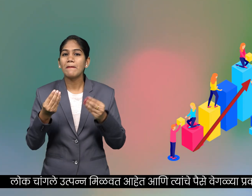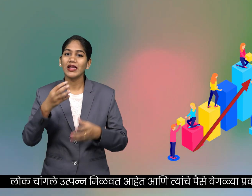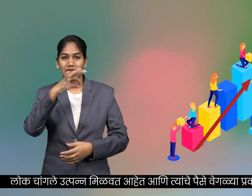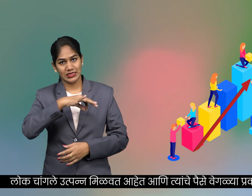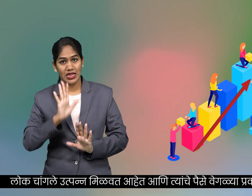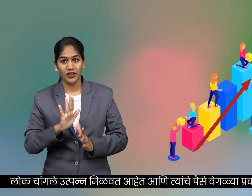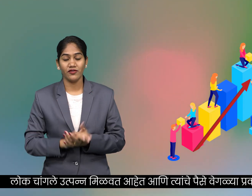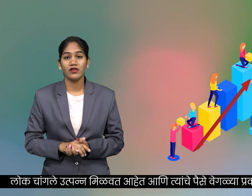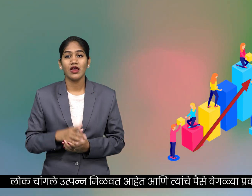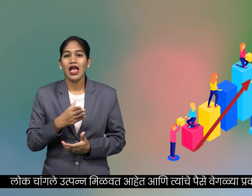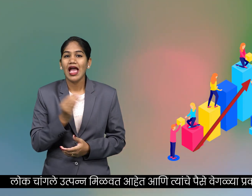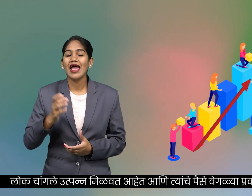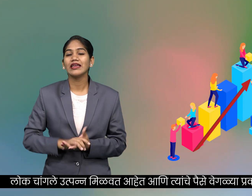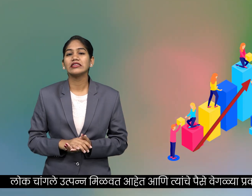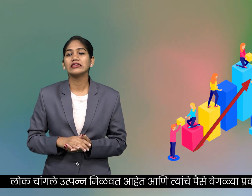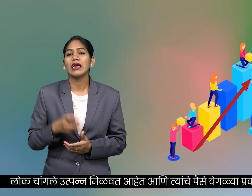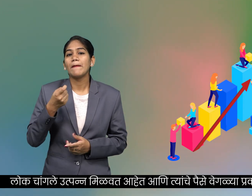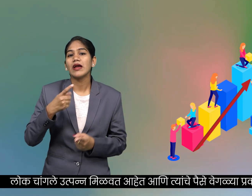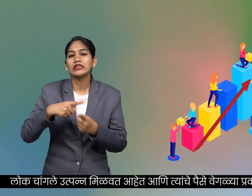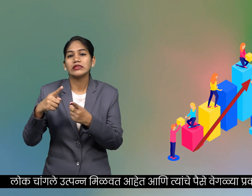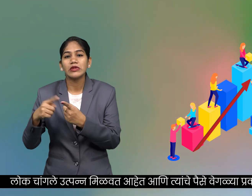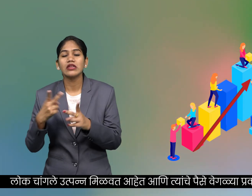पैसे वेगळ्या प्रकारे खर्च करीत आहेत.